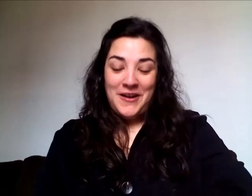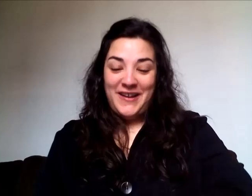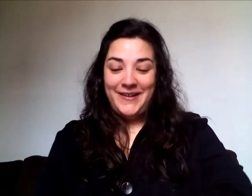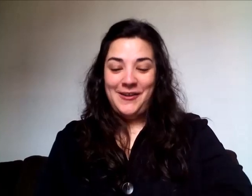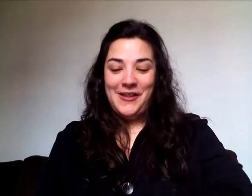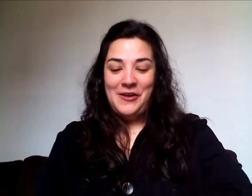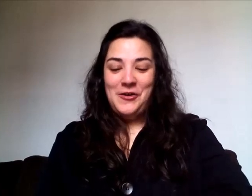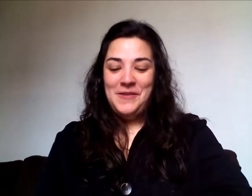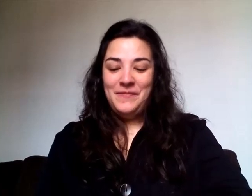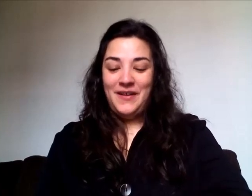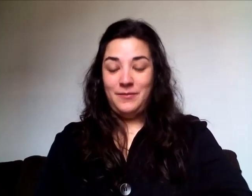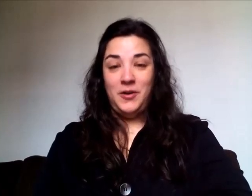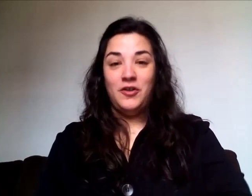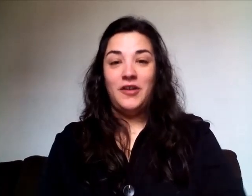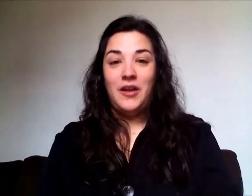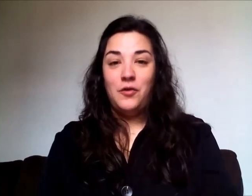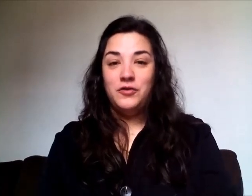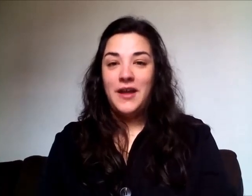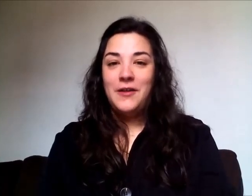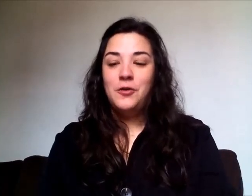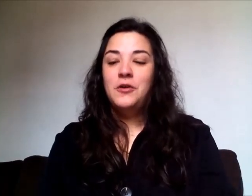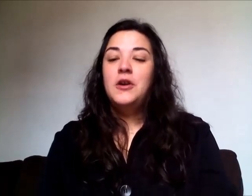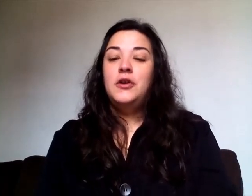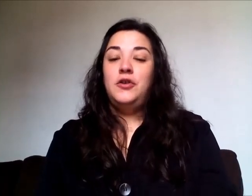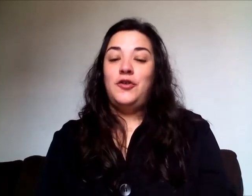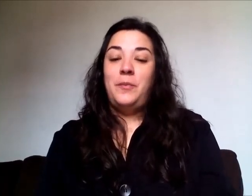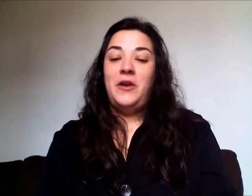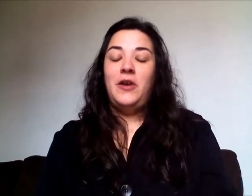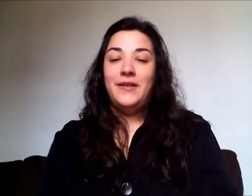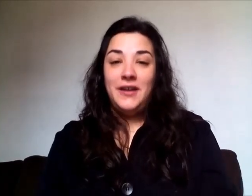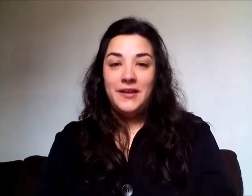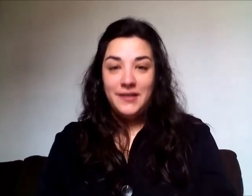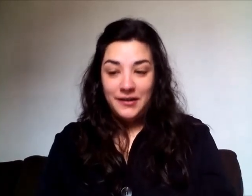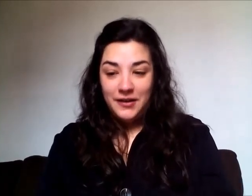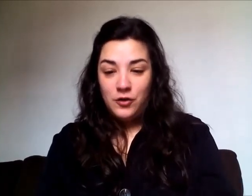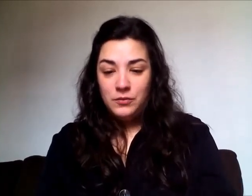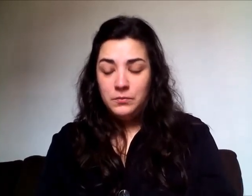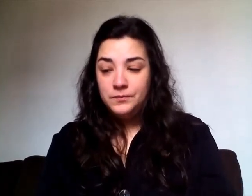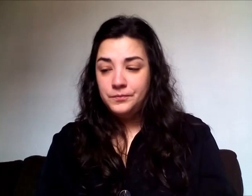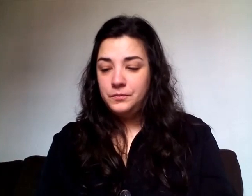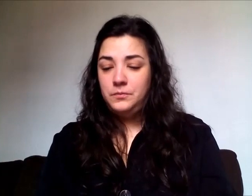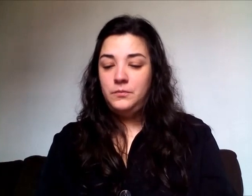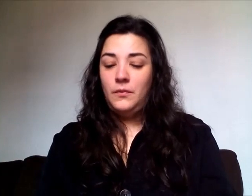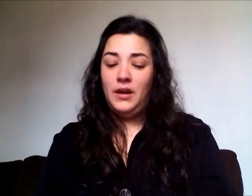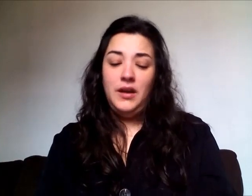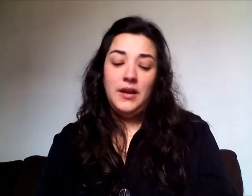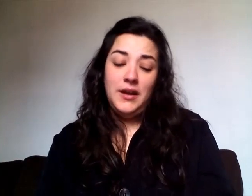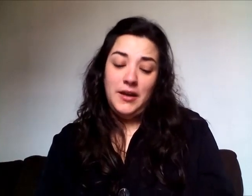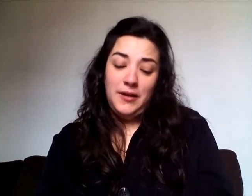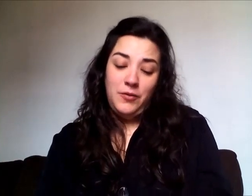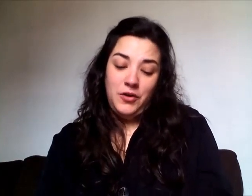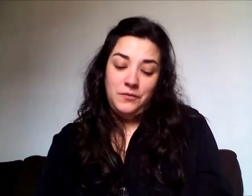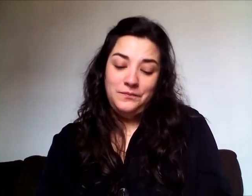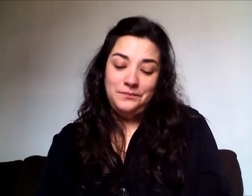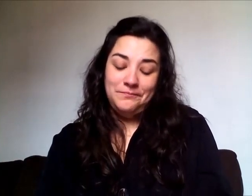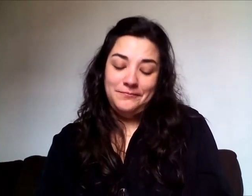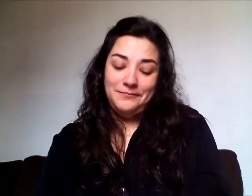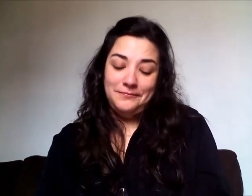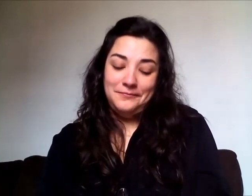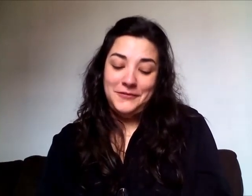la sesión de hoy. Espero que os haya gustado y os espero en la siguiente sesión. Y bueno,